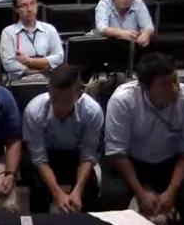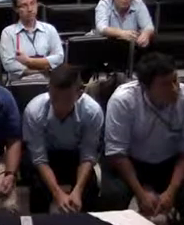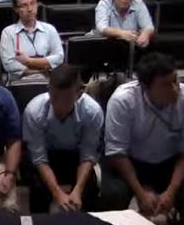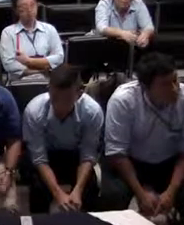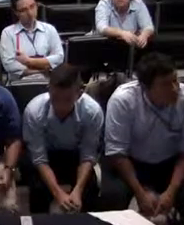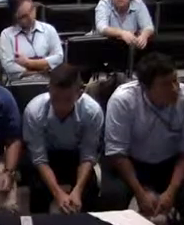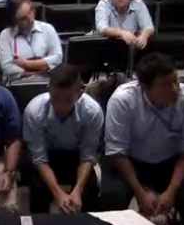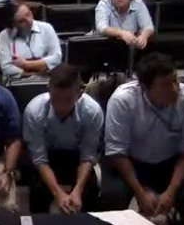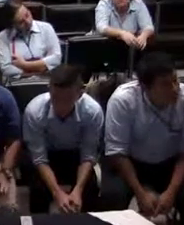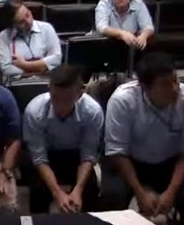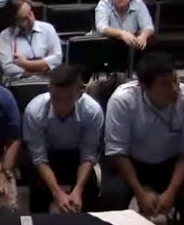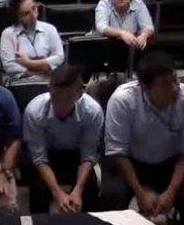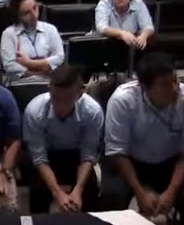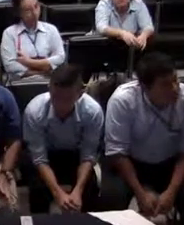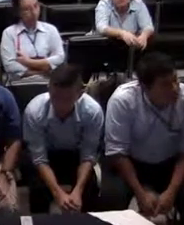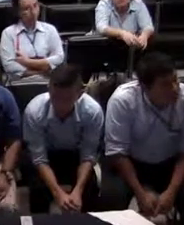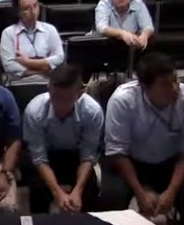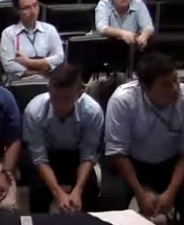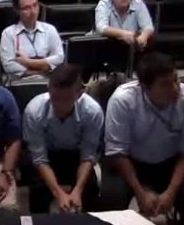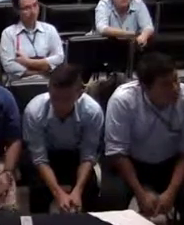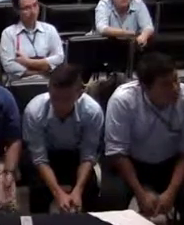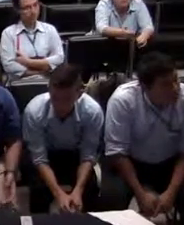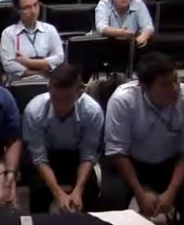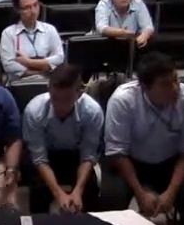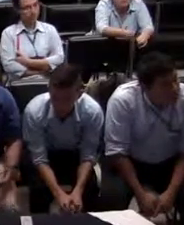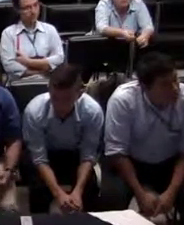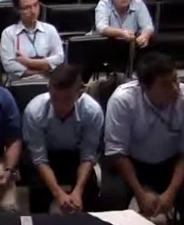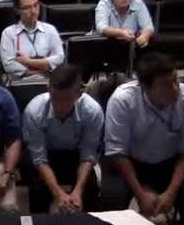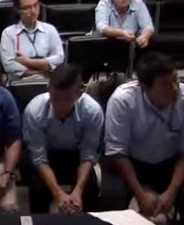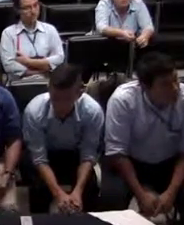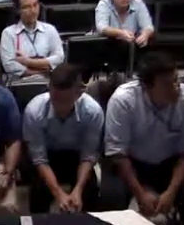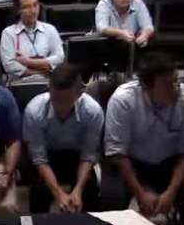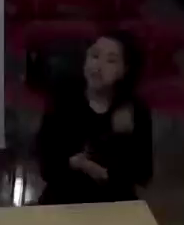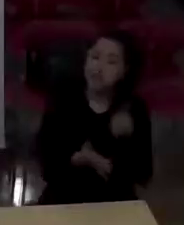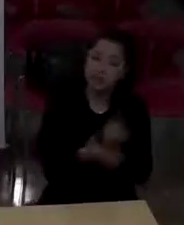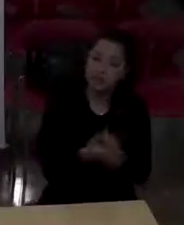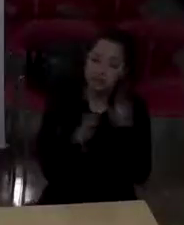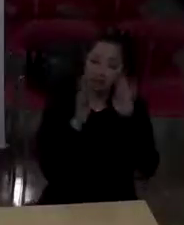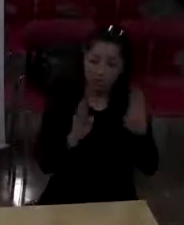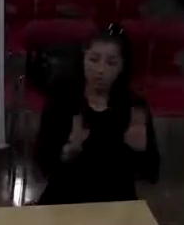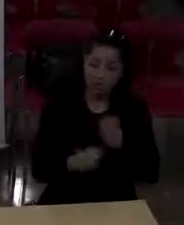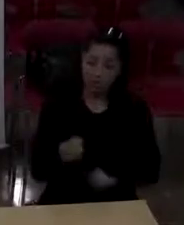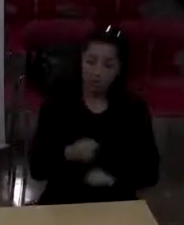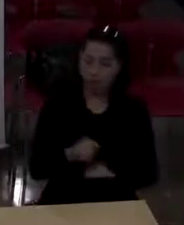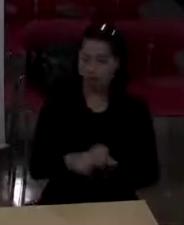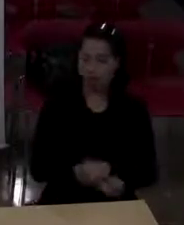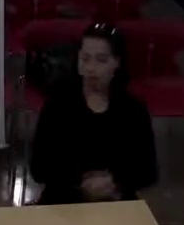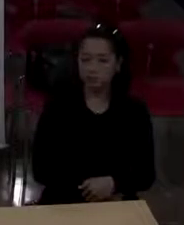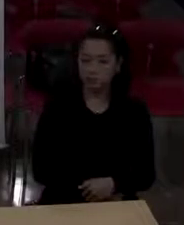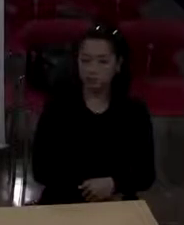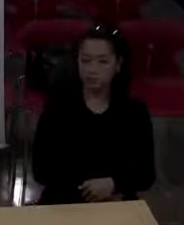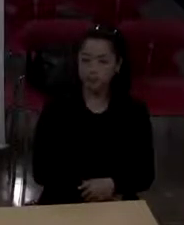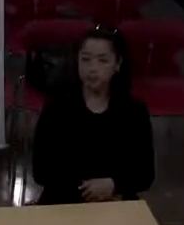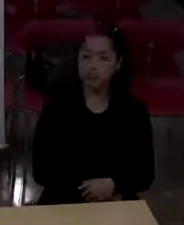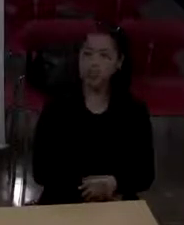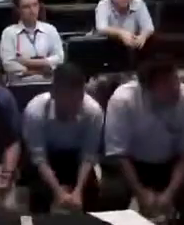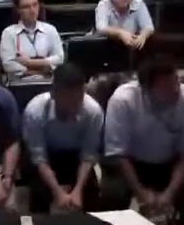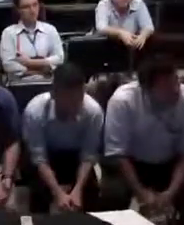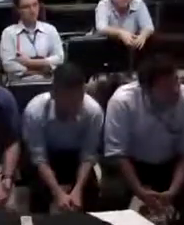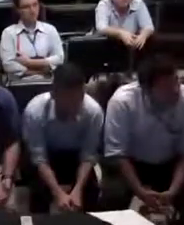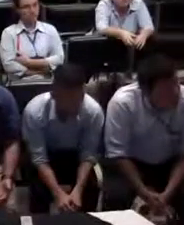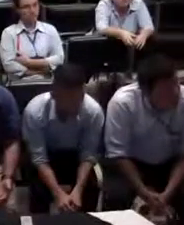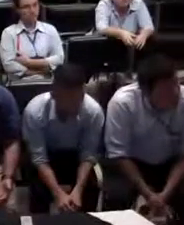más apoyo, porque aquí tocamos las puertas a cada empresa para que nos reciban a una persona sorda. Pero, ¿y qué está